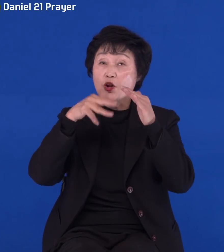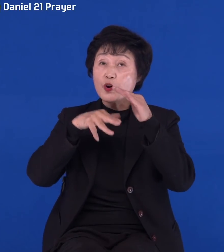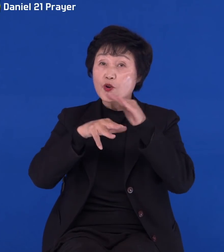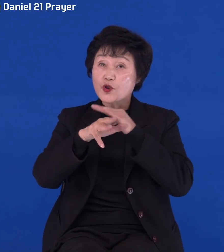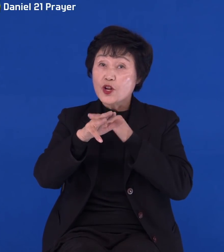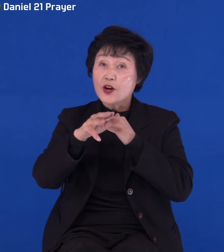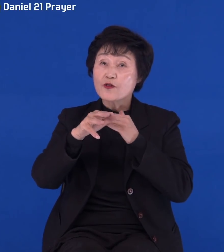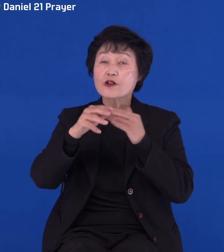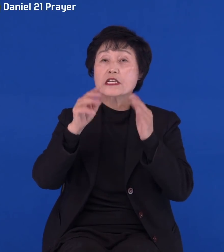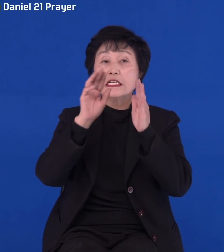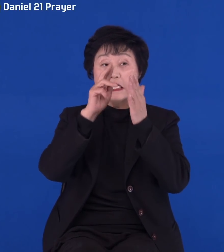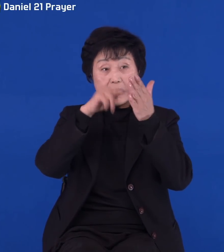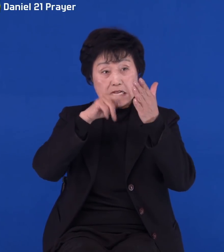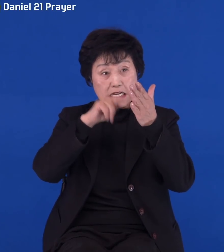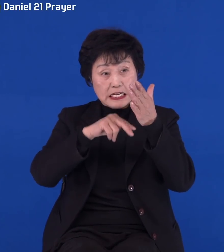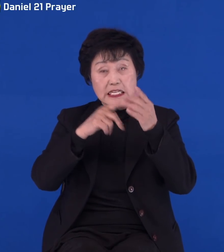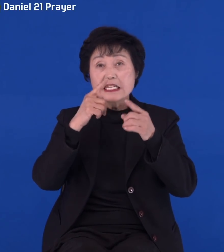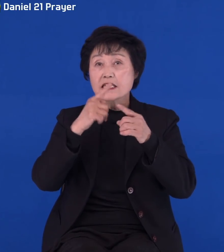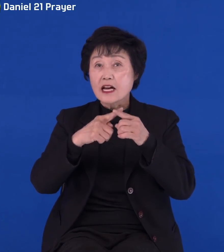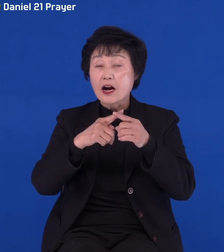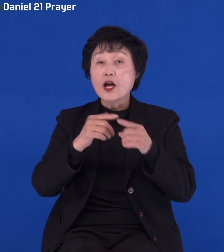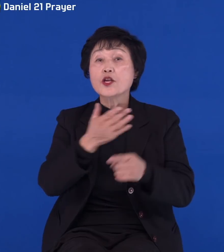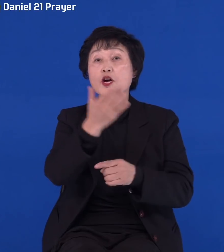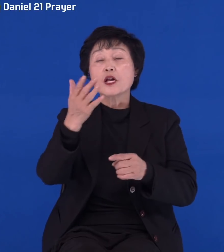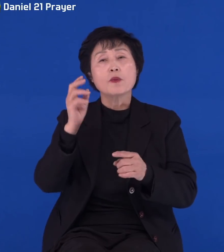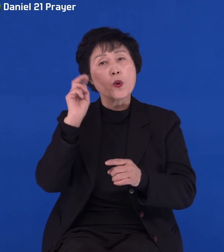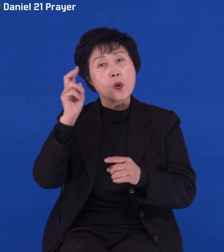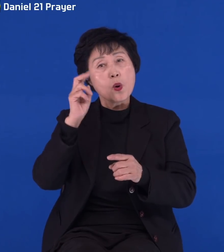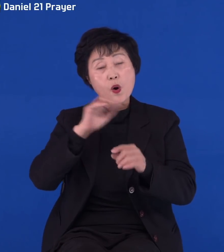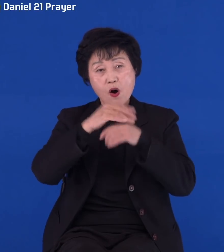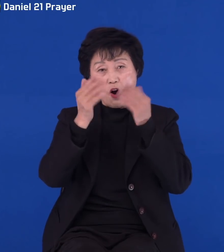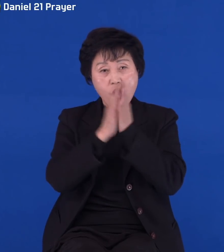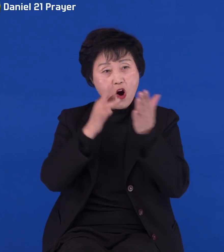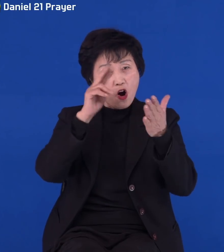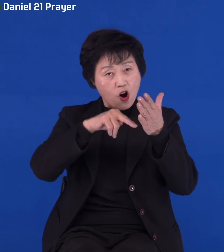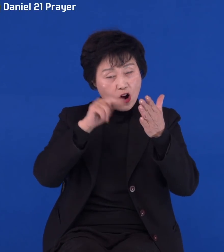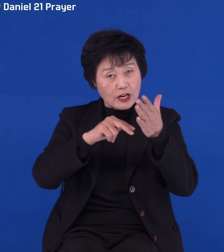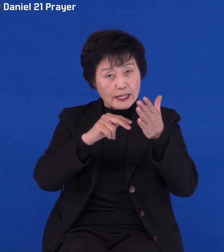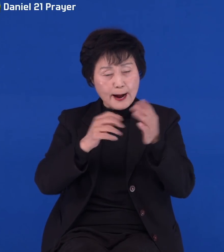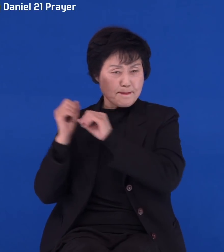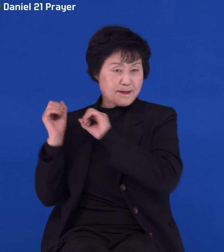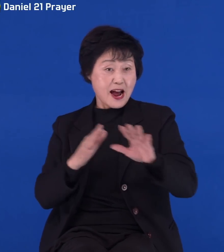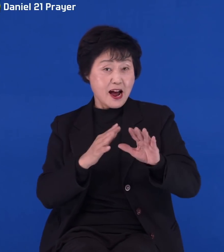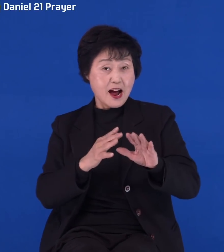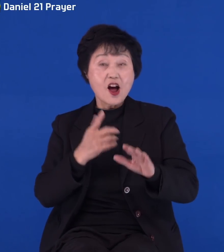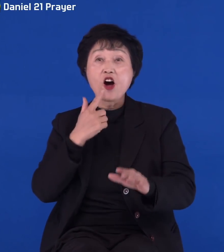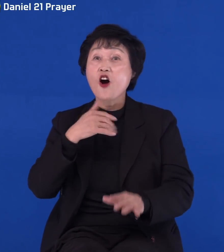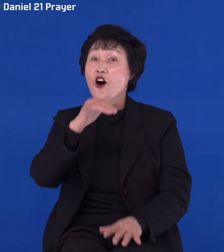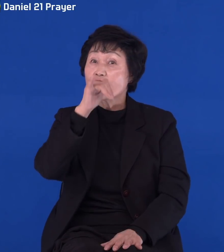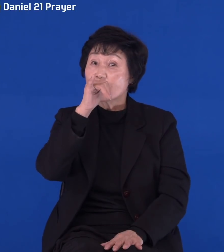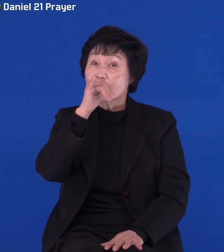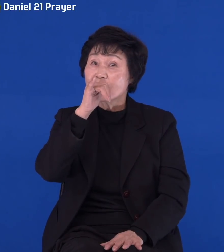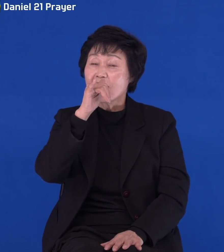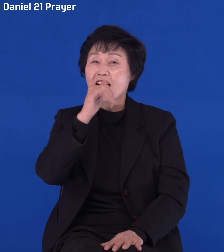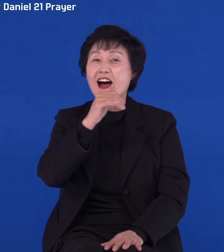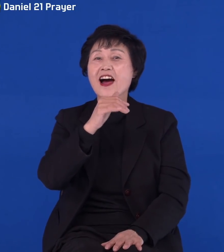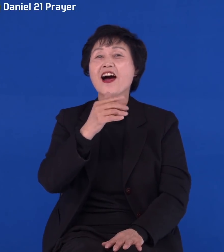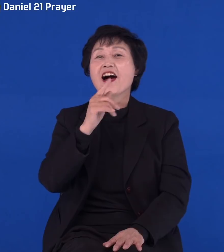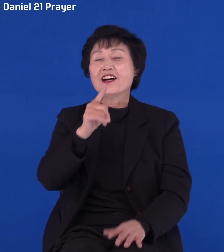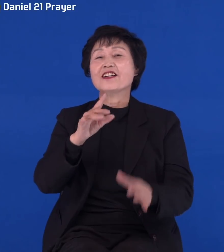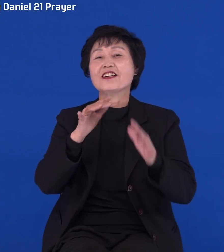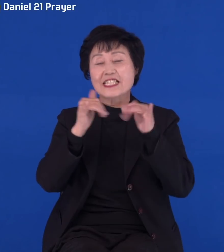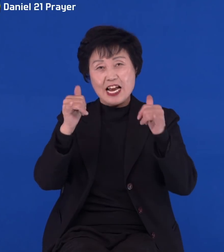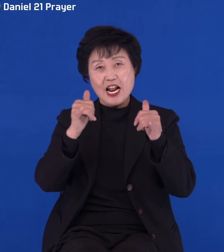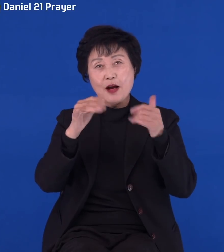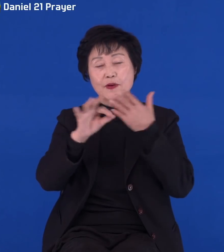던져버리는 악한 인물들이 여기 있습니까? 그러면 저와 같은 사람들입니다. 당신도 소망이 있습니다. 저는